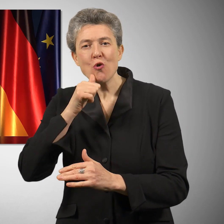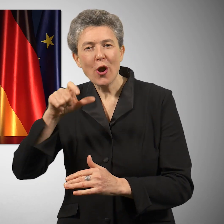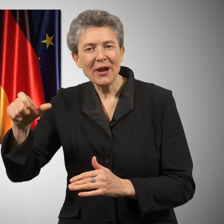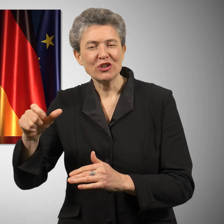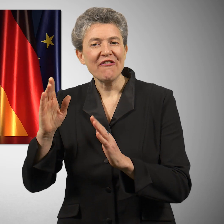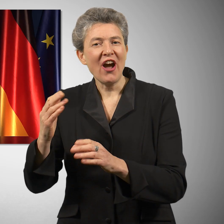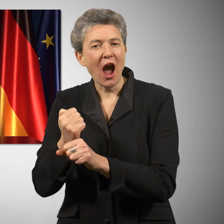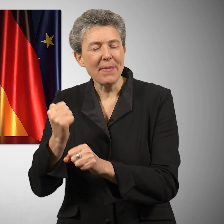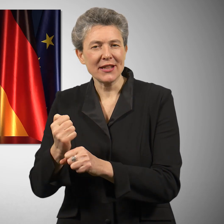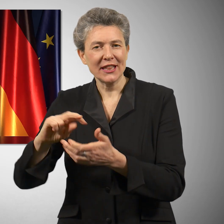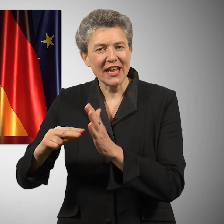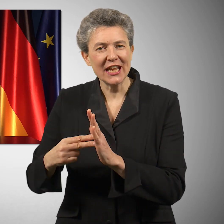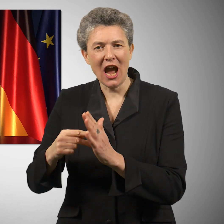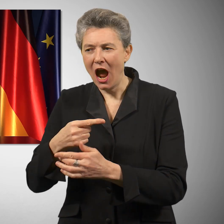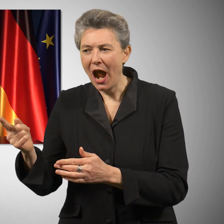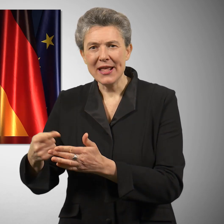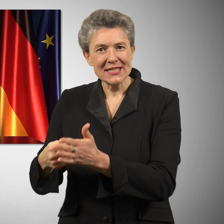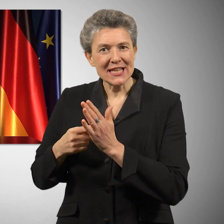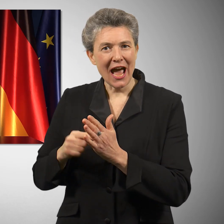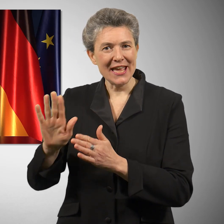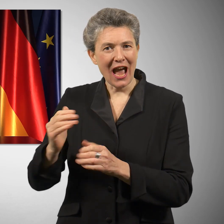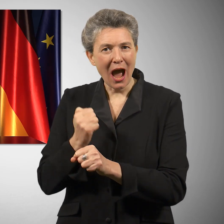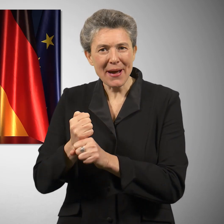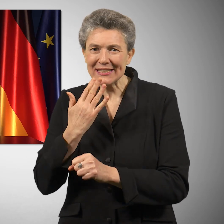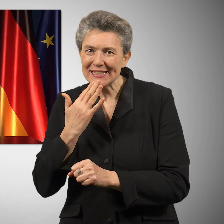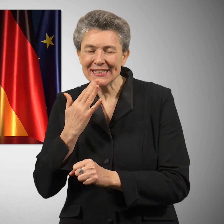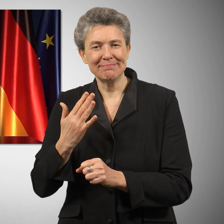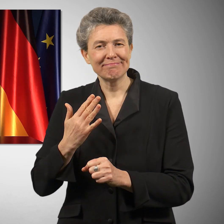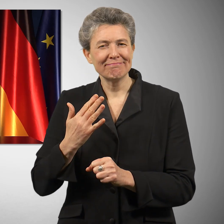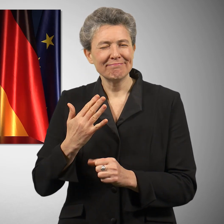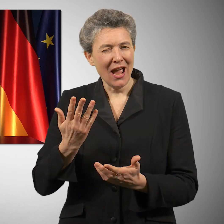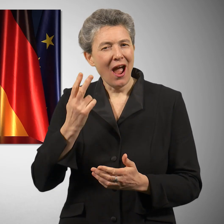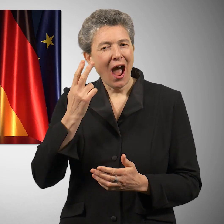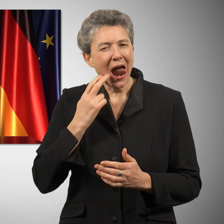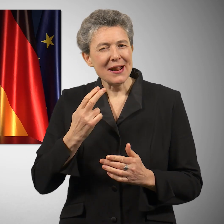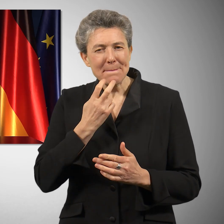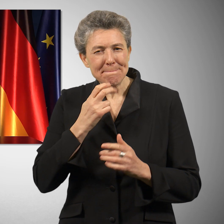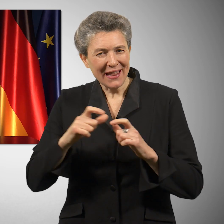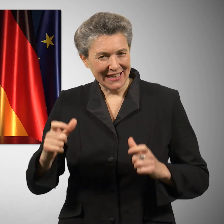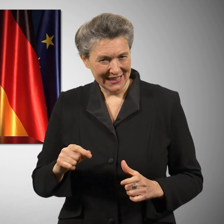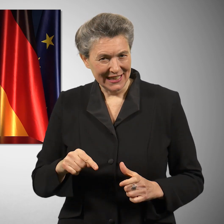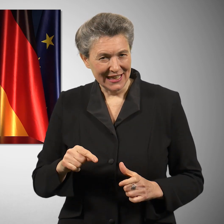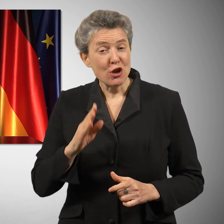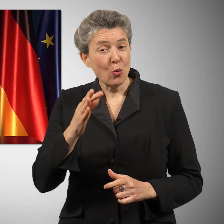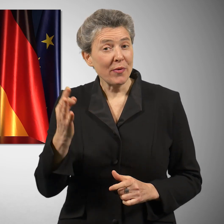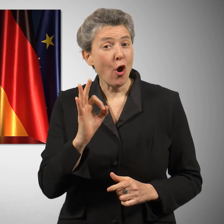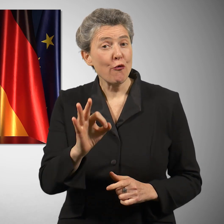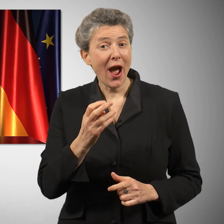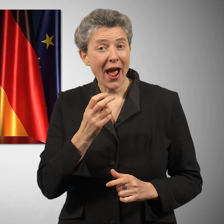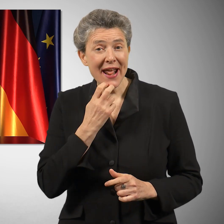Facharbeiter und Techniker voller Enthusiasmus gezeigt, wie sie künftig alte Batterien recyceln, die wir für Elektroautos nutzen